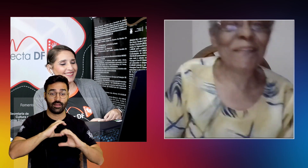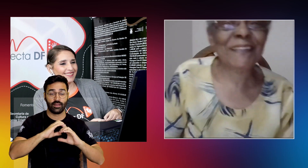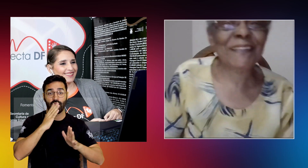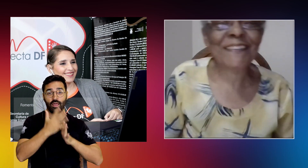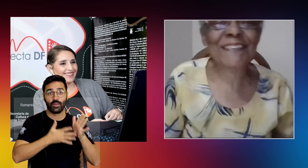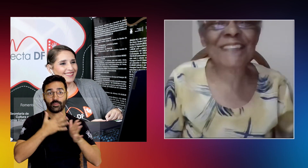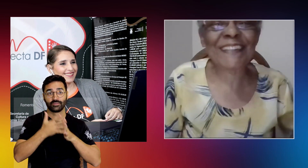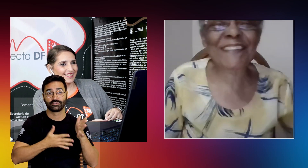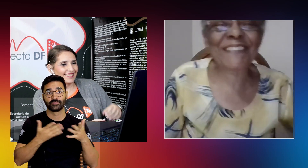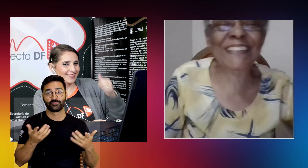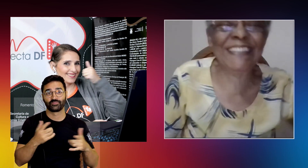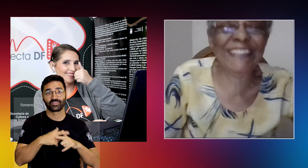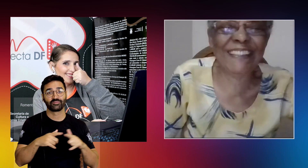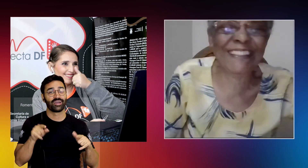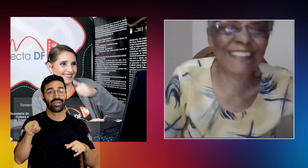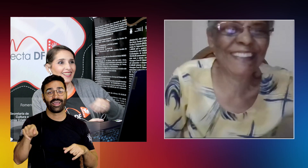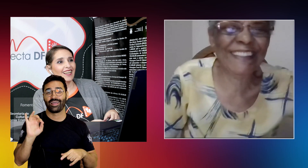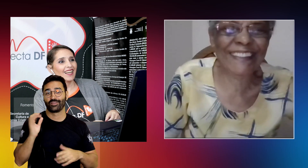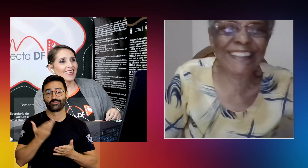mas ela não estuda livro.